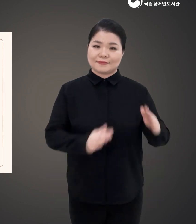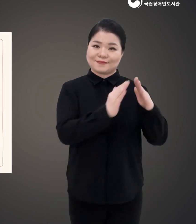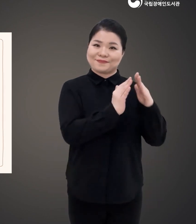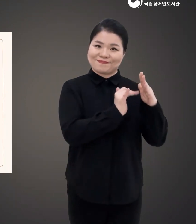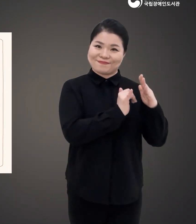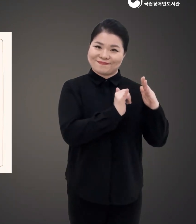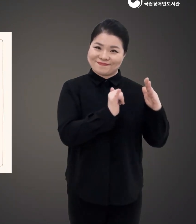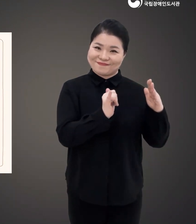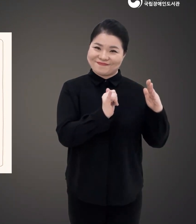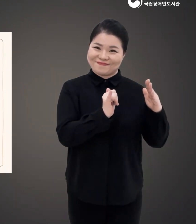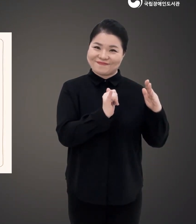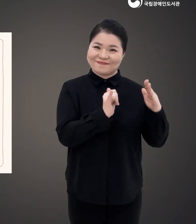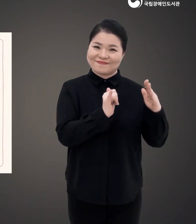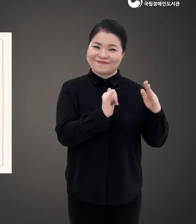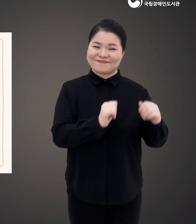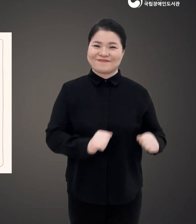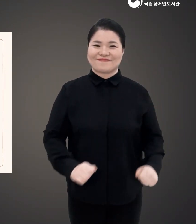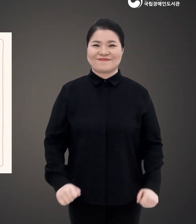가족,